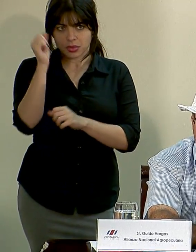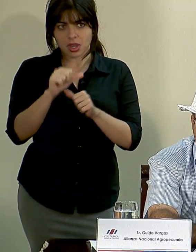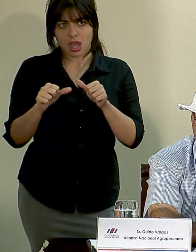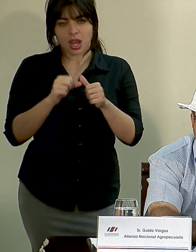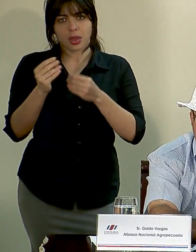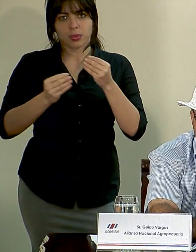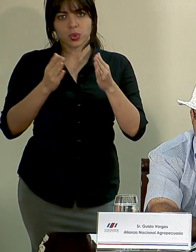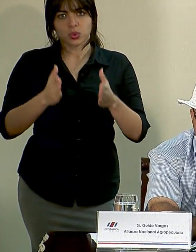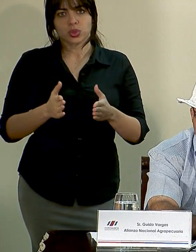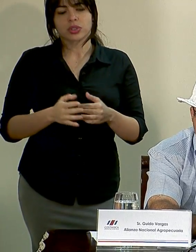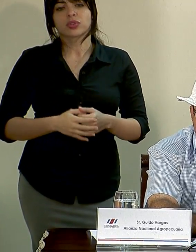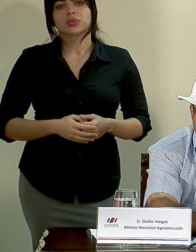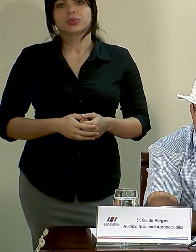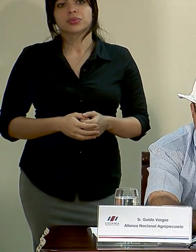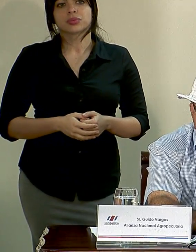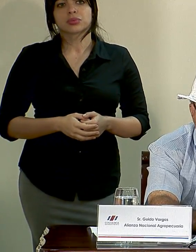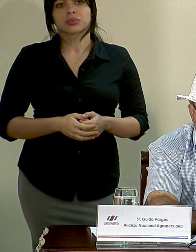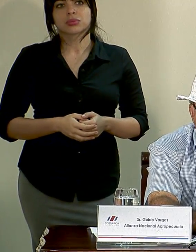sector productivo